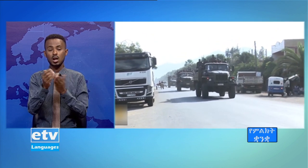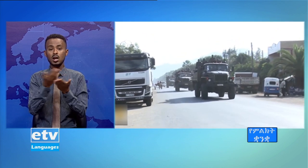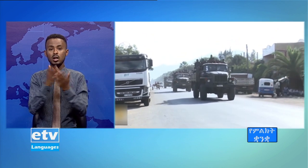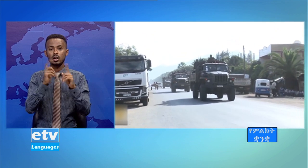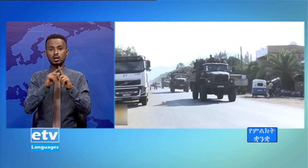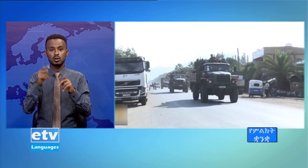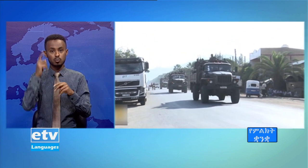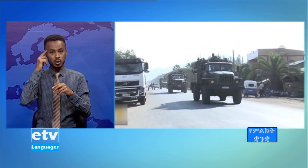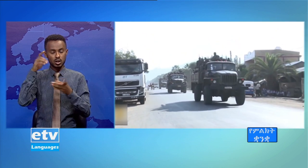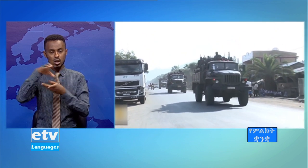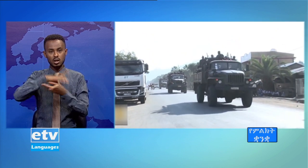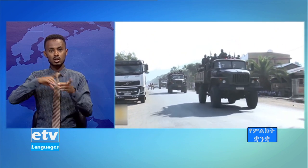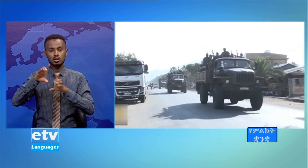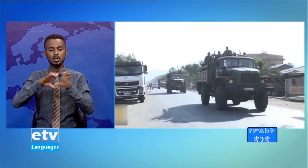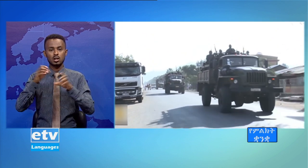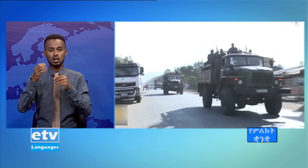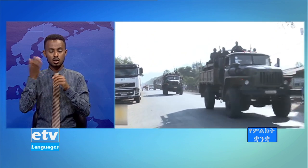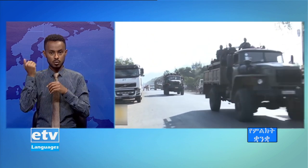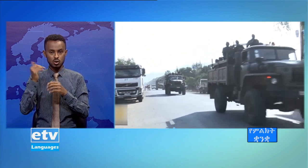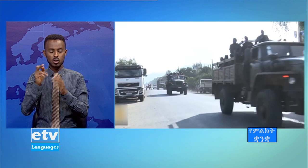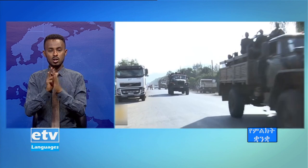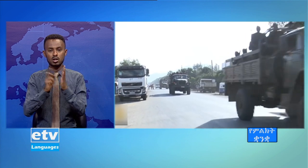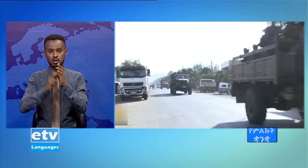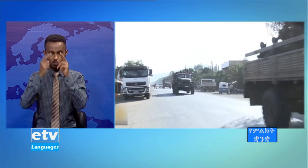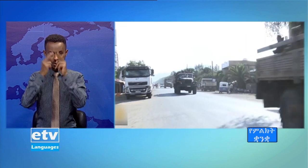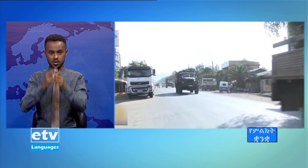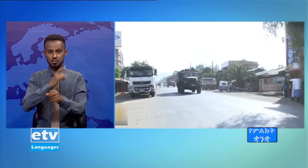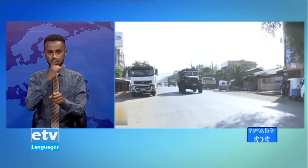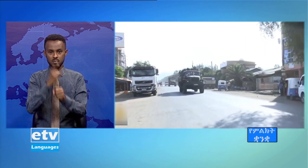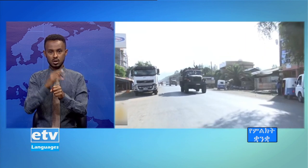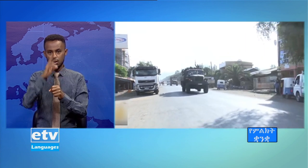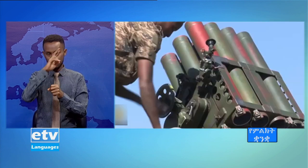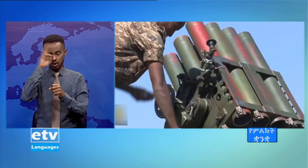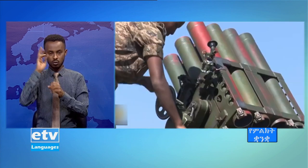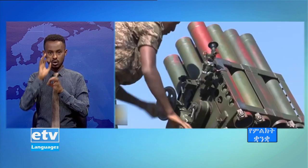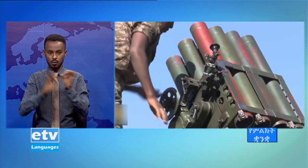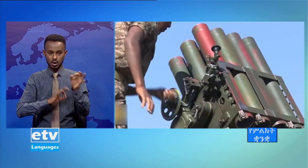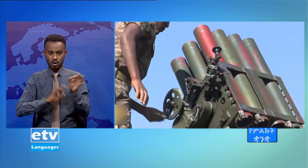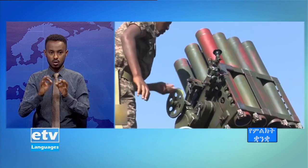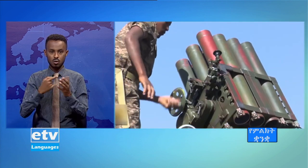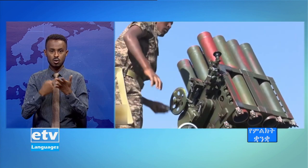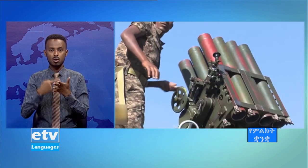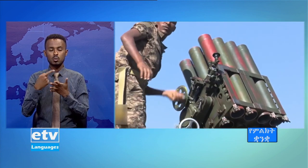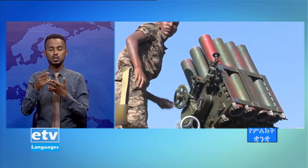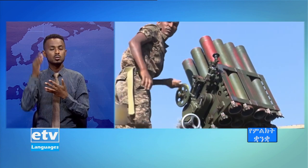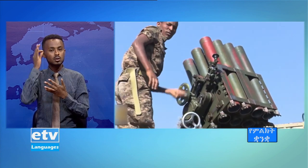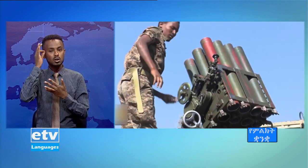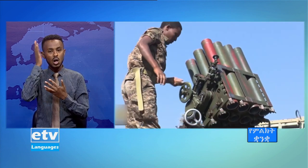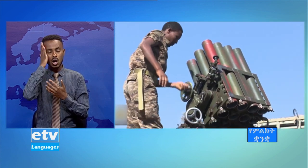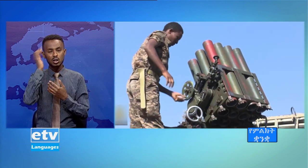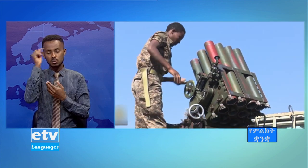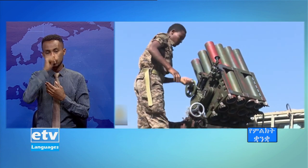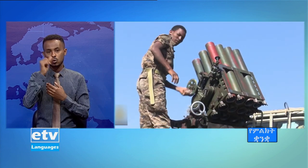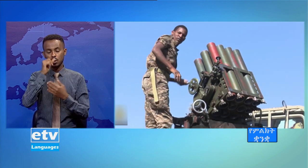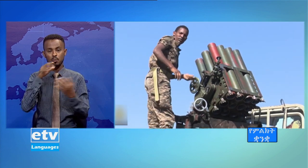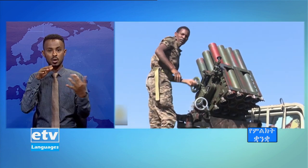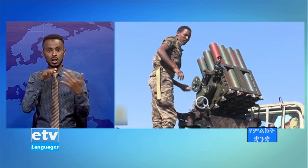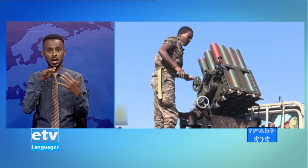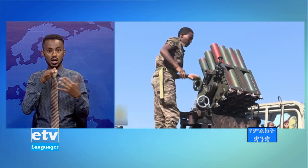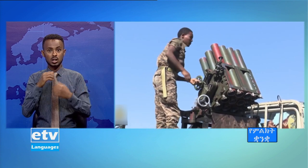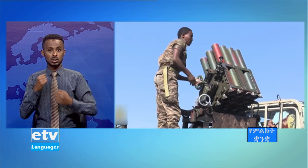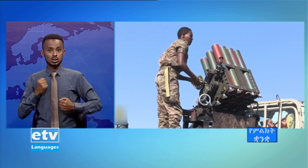ግን በትግራይ ክልል ሲካሄድ የነበረው የህግ ማስከበር ዘመቻ ምክንያቱን ያብራራሉ። በዚህም ህወሓት በኢትዮጵያ መከላከያ ሰራዊት